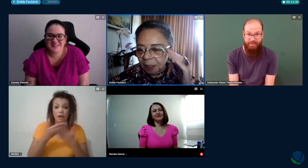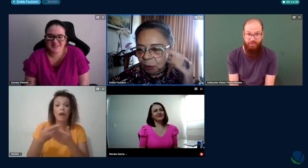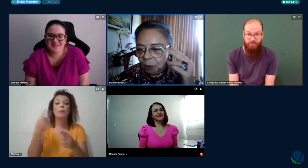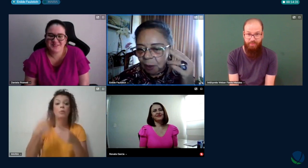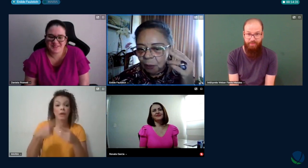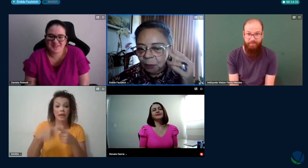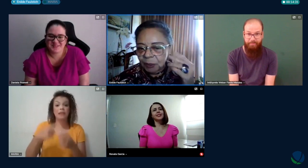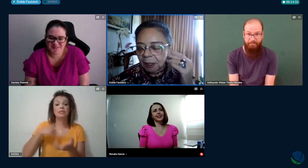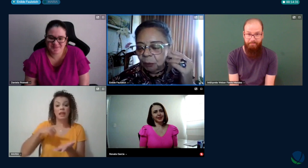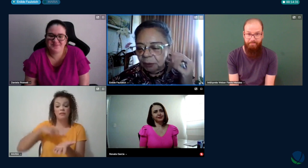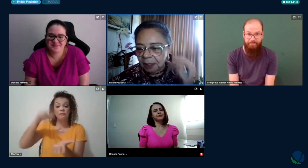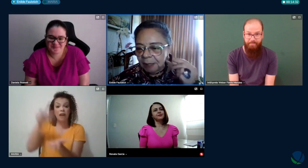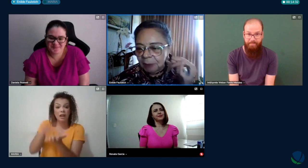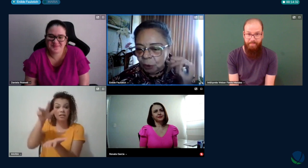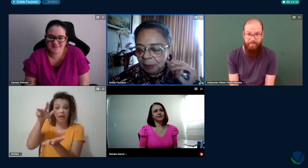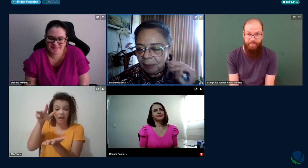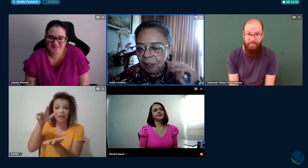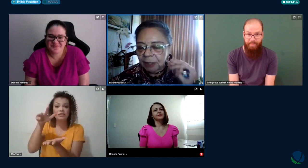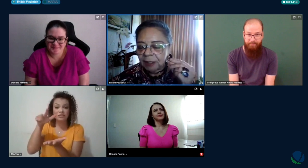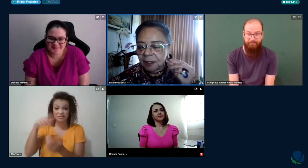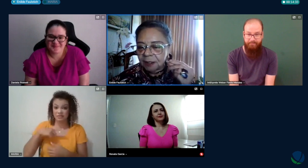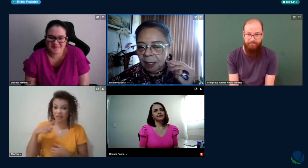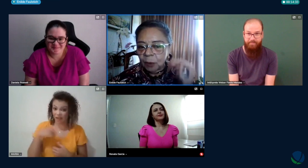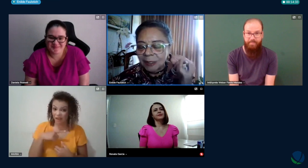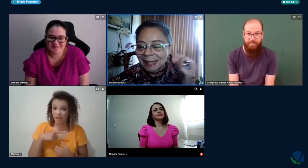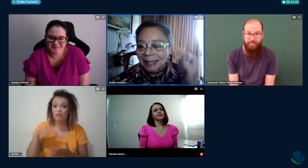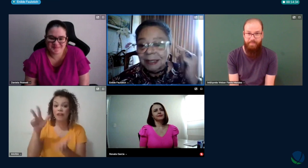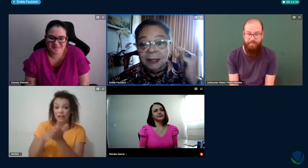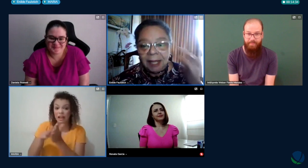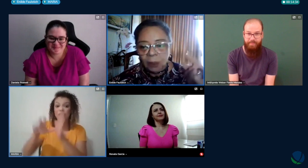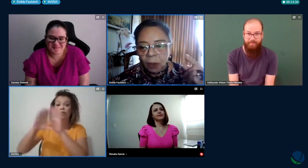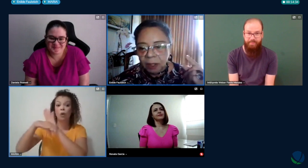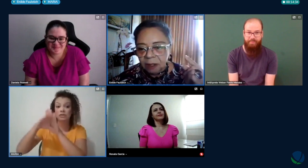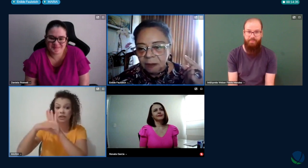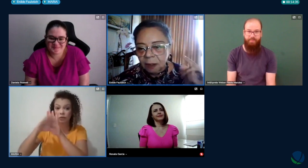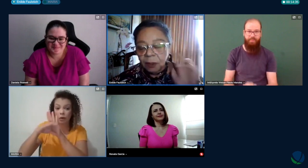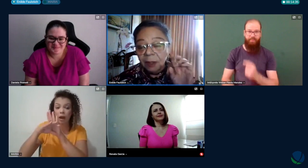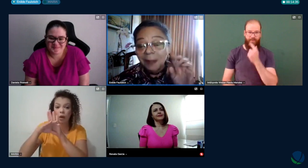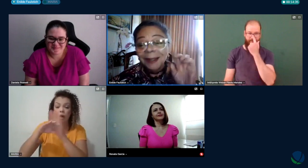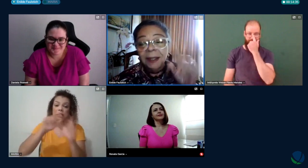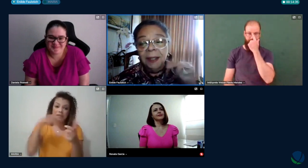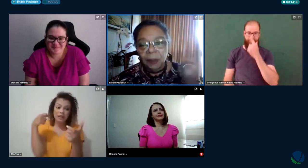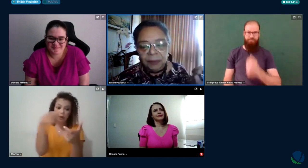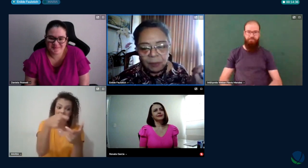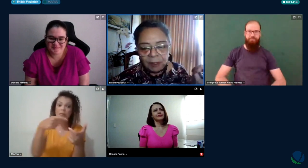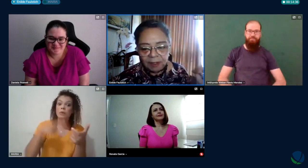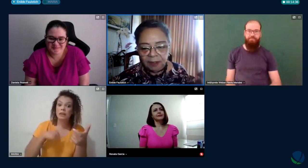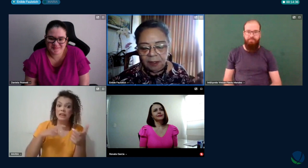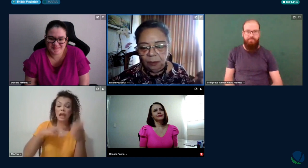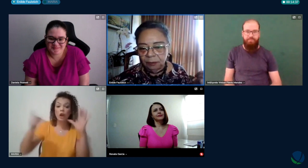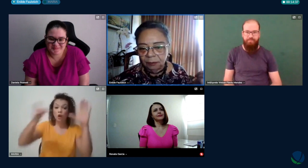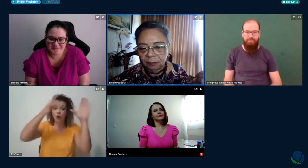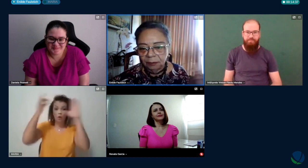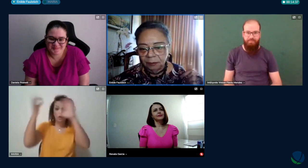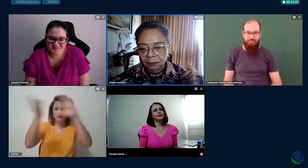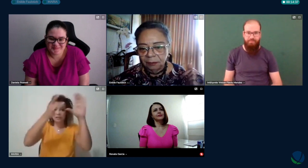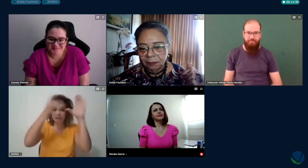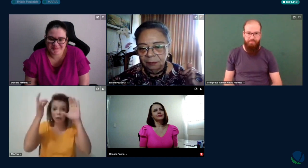O sinal conceitual, o sinal termo é justamente aquele sinal que nasce na cognição e não na